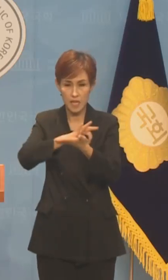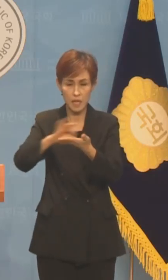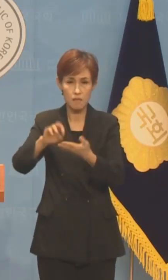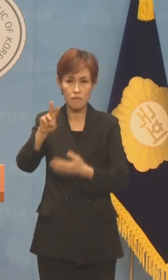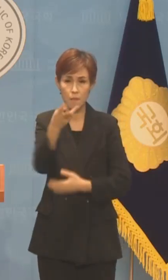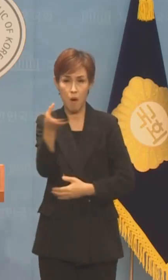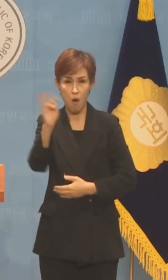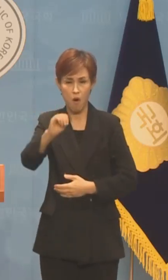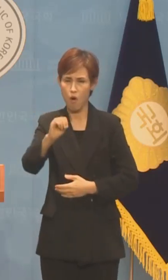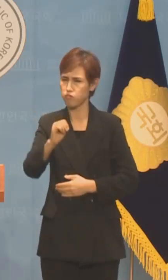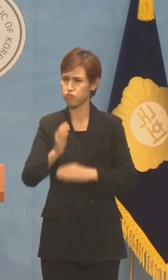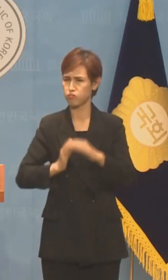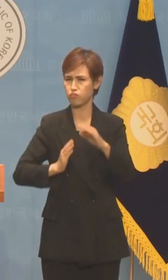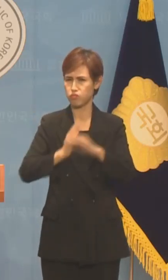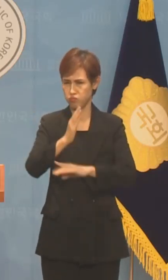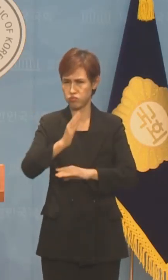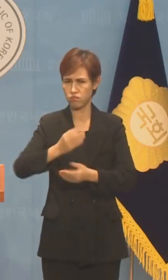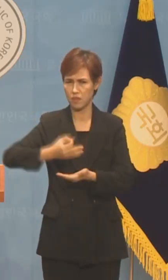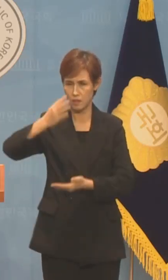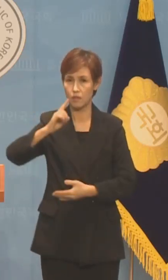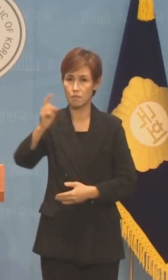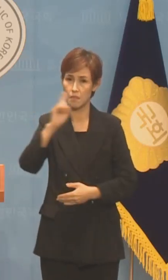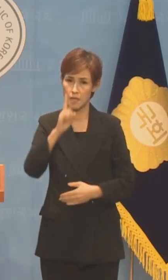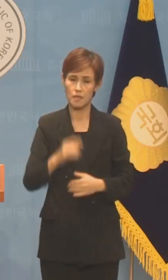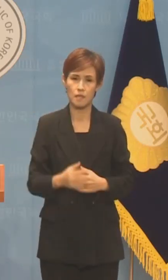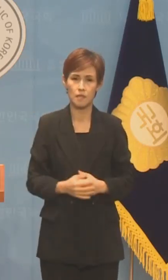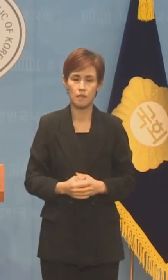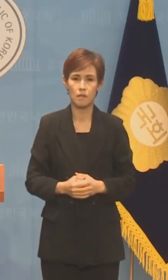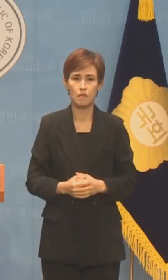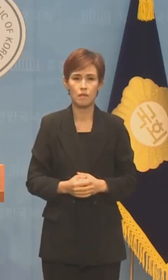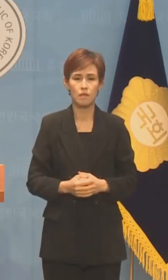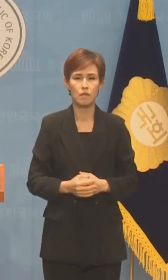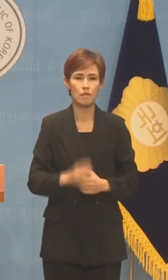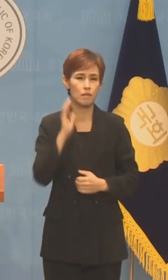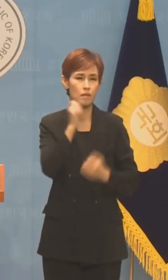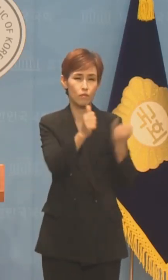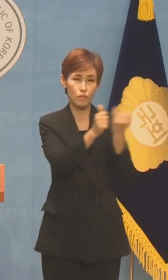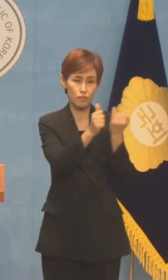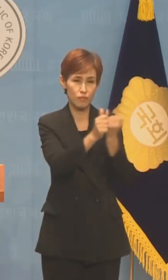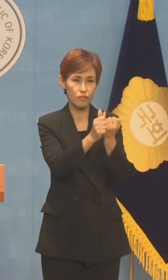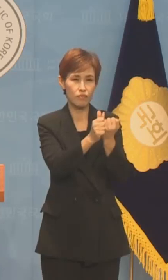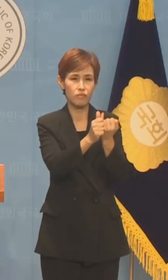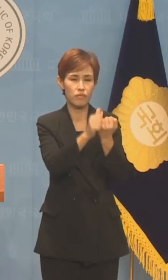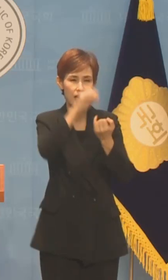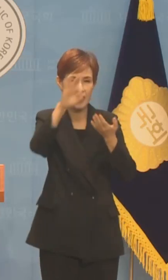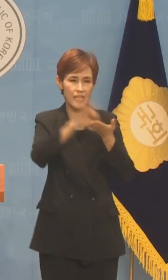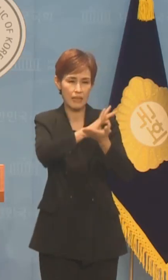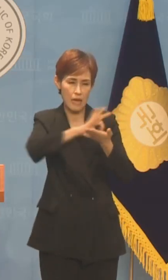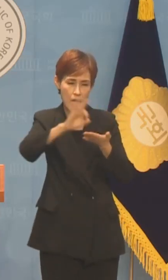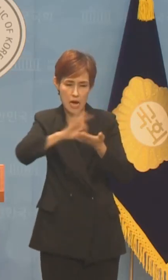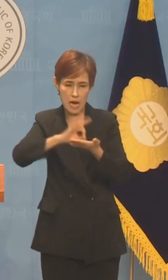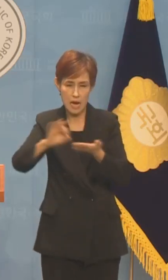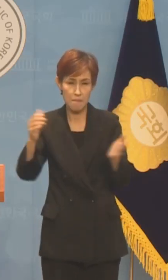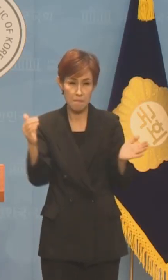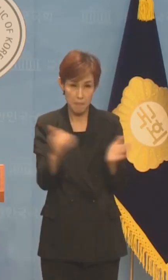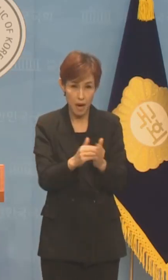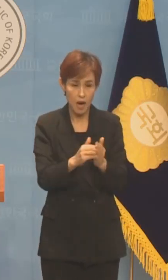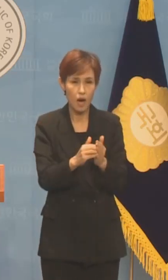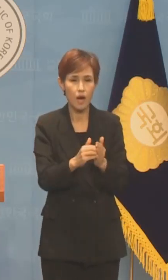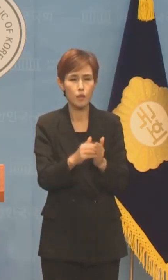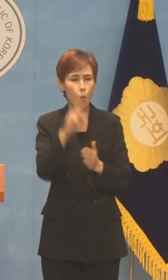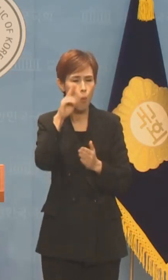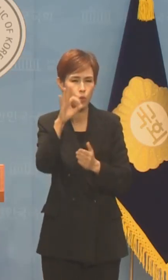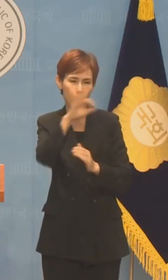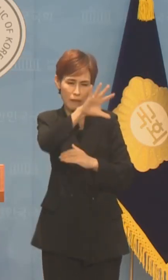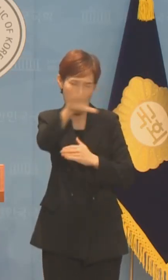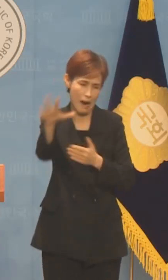300억이 과도하다고 주장합니다. 윤건희 부부가 책정된 예산 다 쓰고도 모자라서